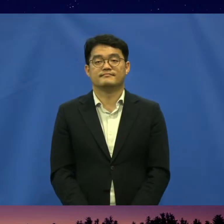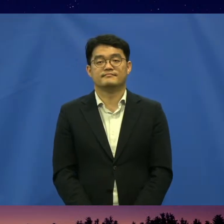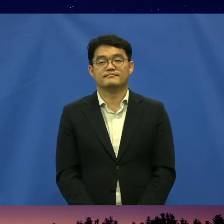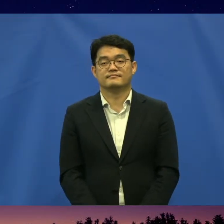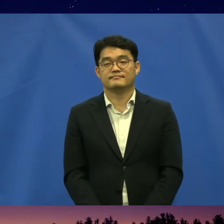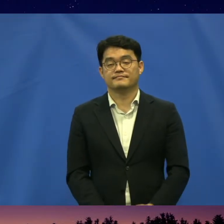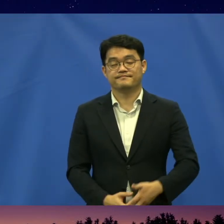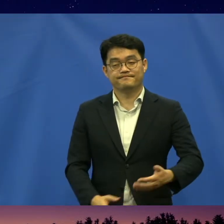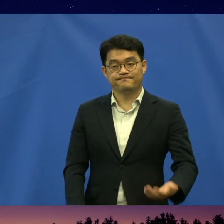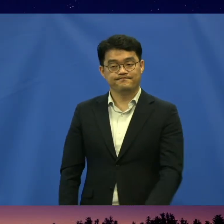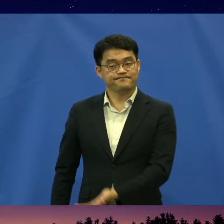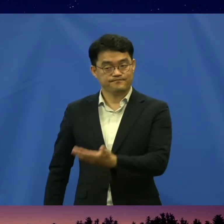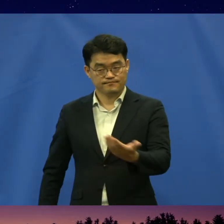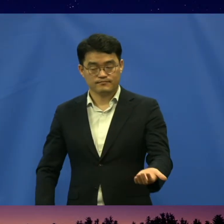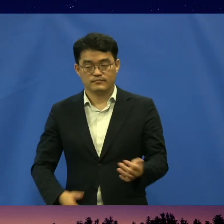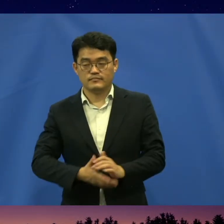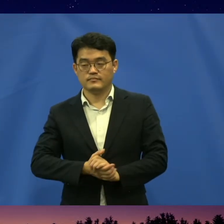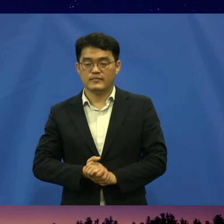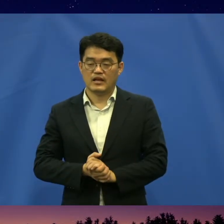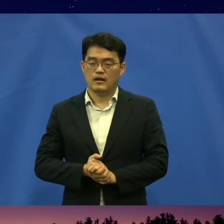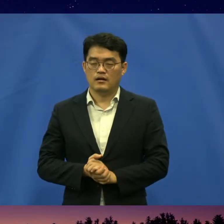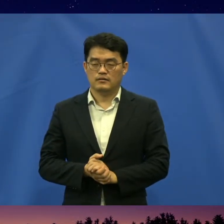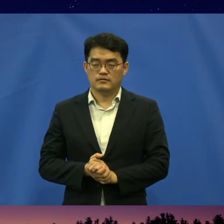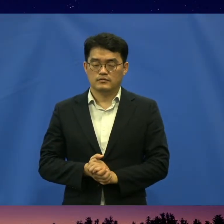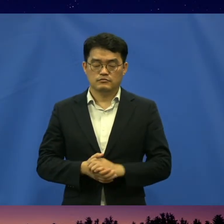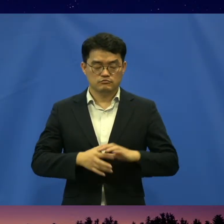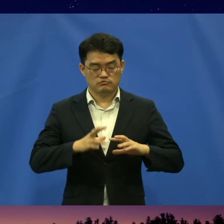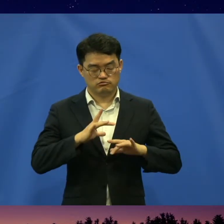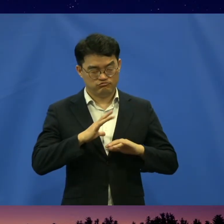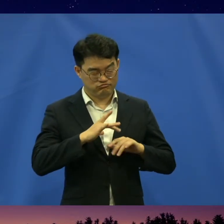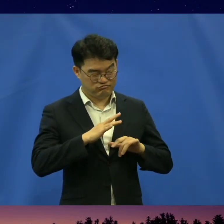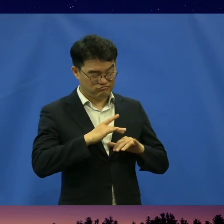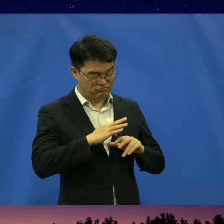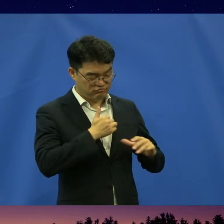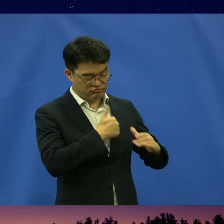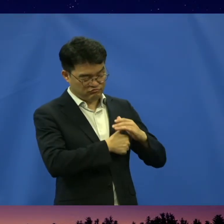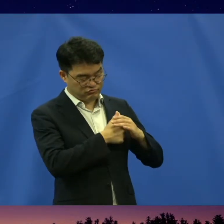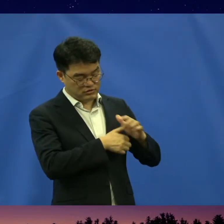보십시오, 여러분. 두려움을 주었던 자들이 도리어 두려움으로